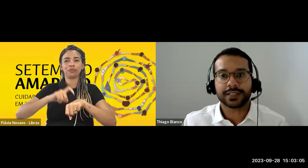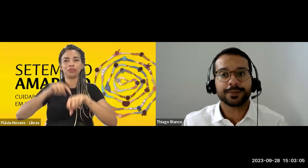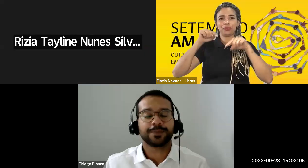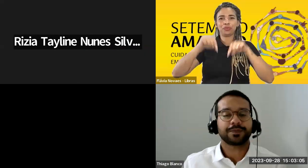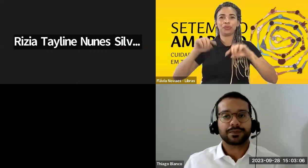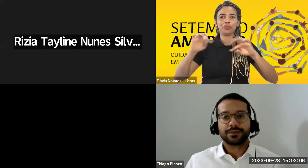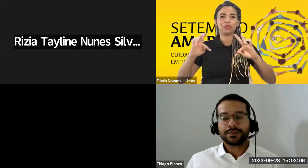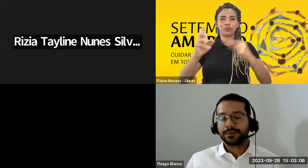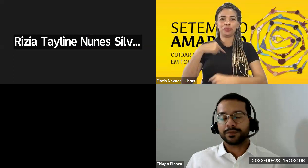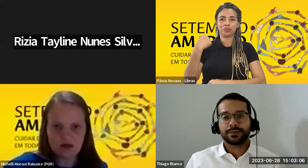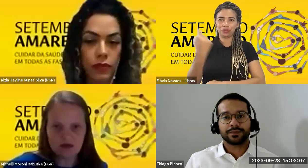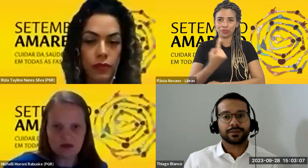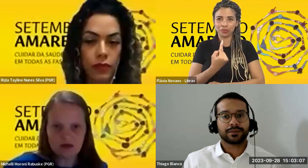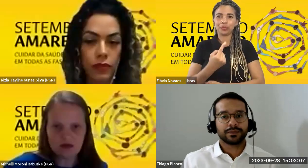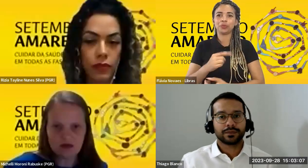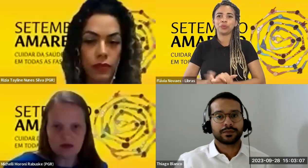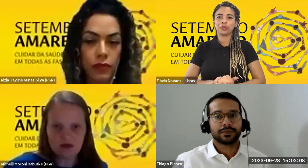todos nós.